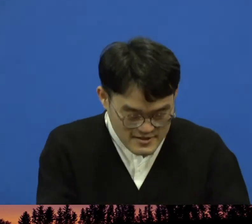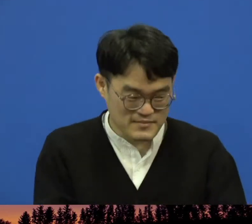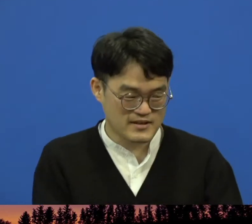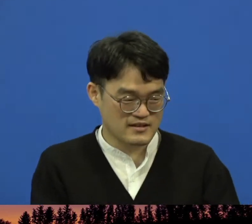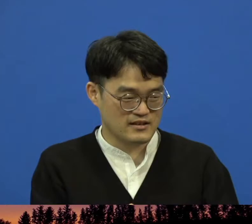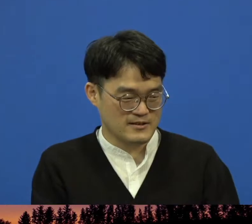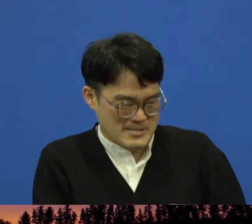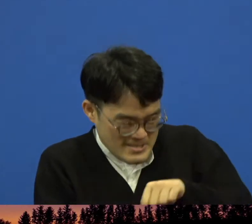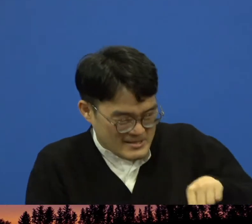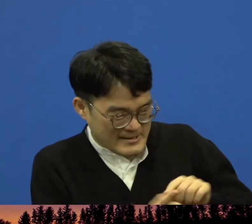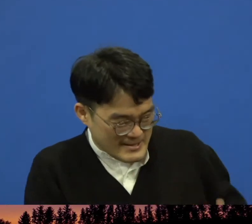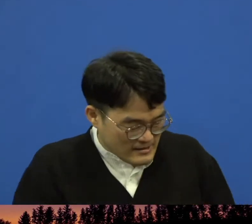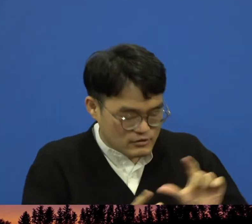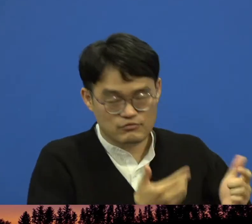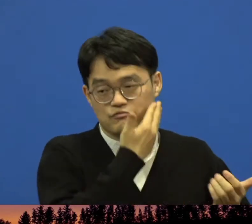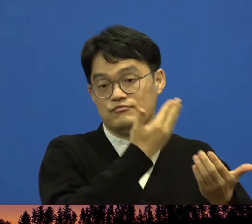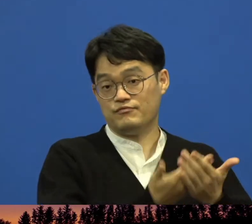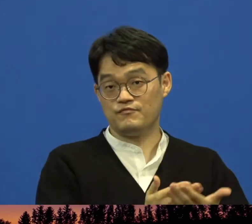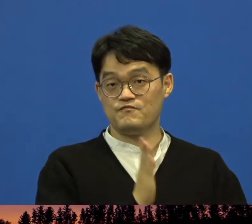인생을